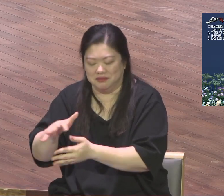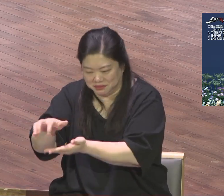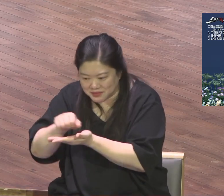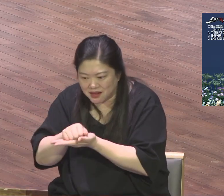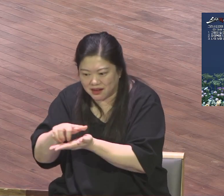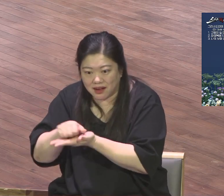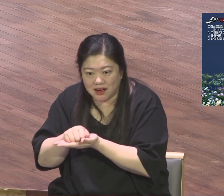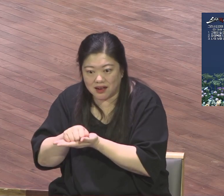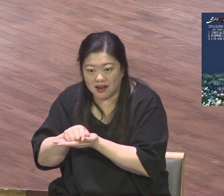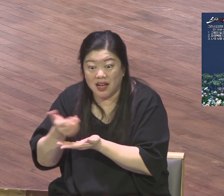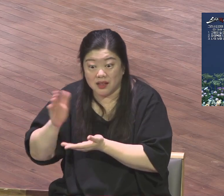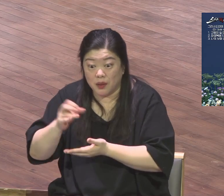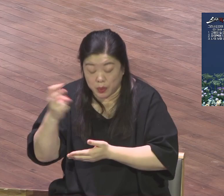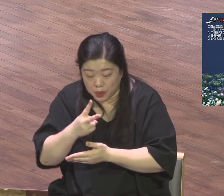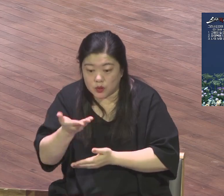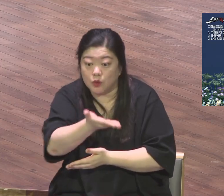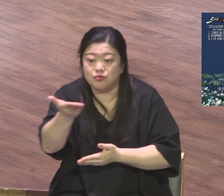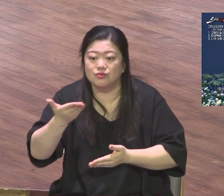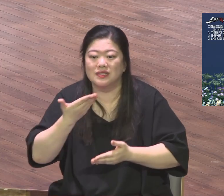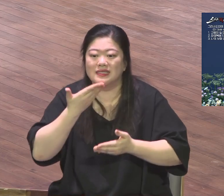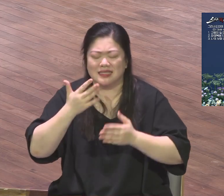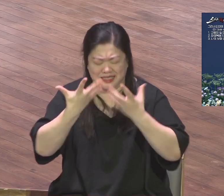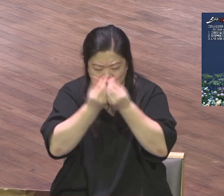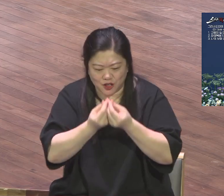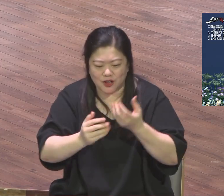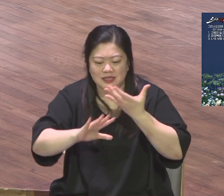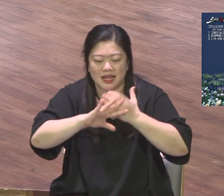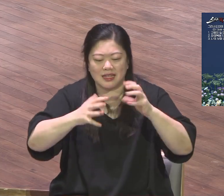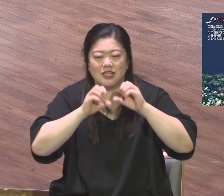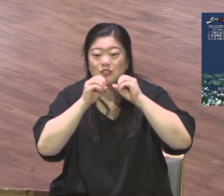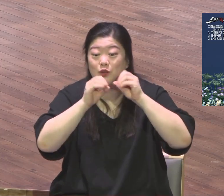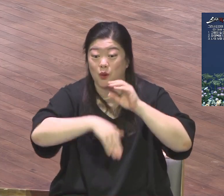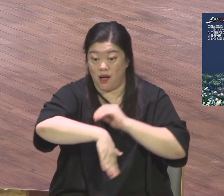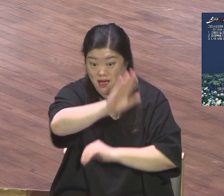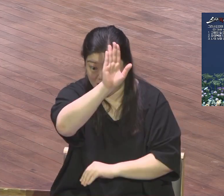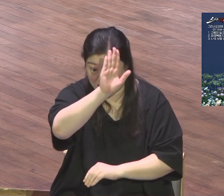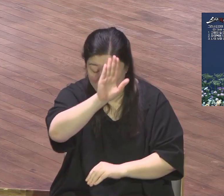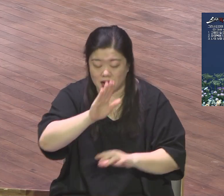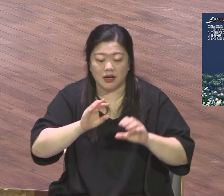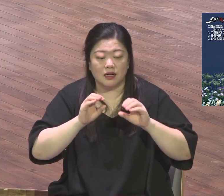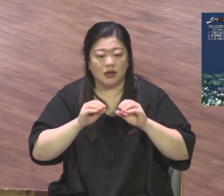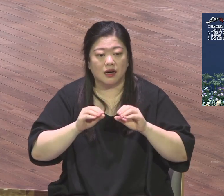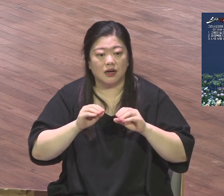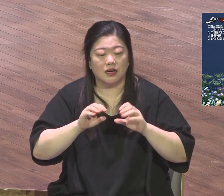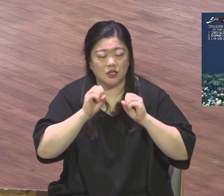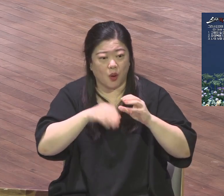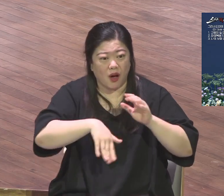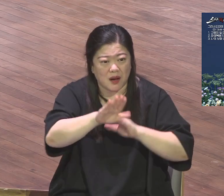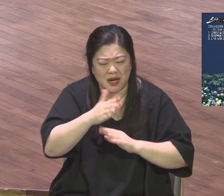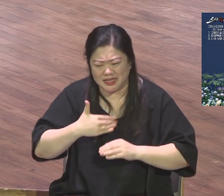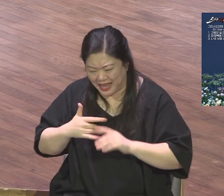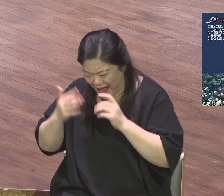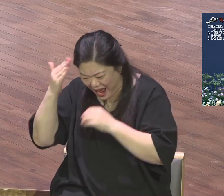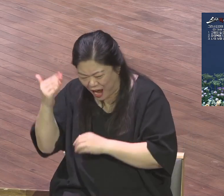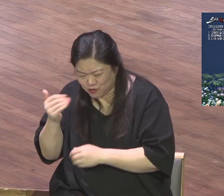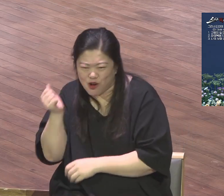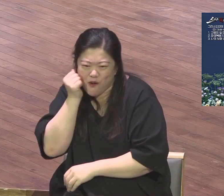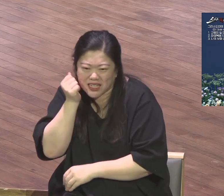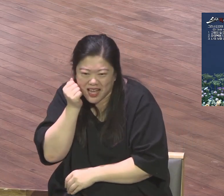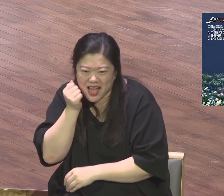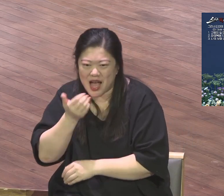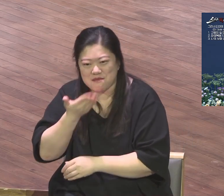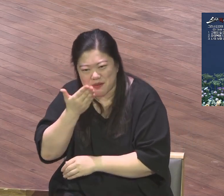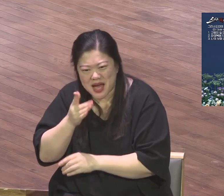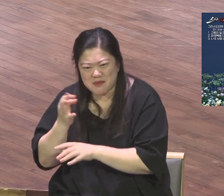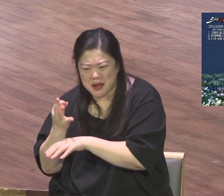복음만 가지고 갑니까? 복음과 함께 거의 현장에 가보면은 현장에 어려움들이 많이 있잖아요. 그러면